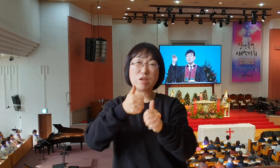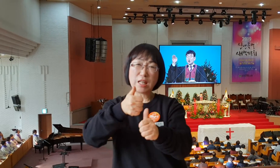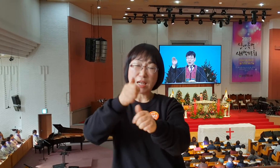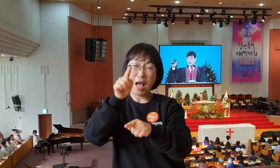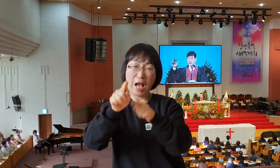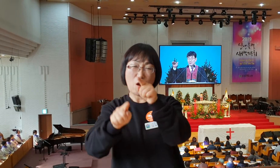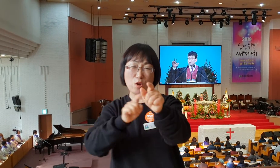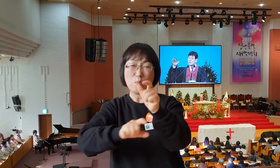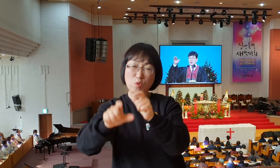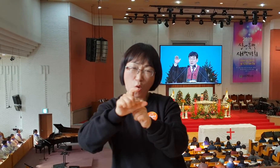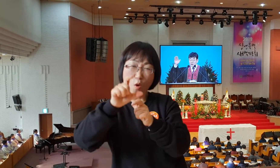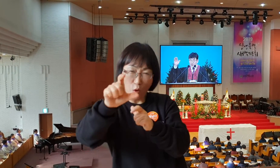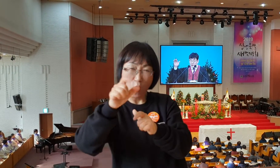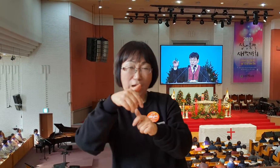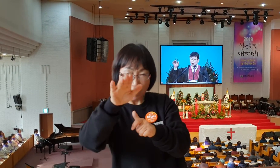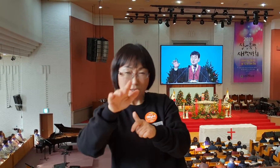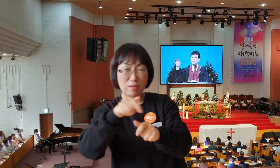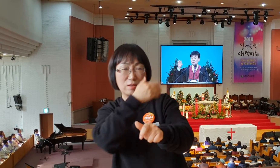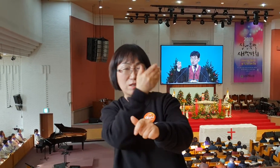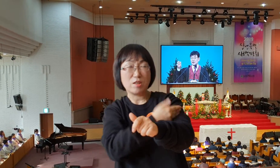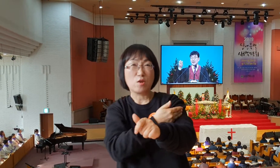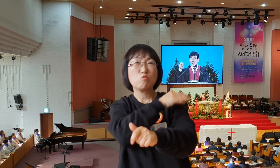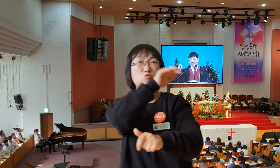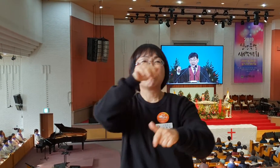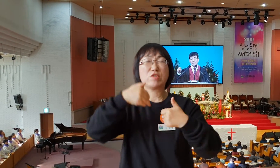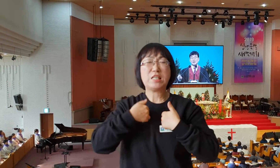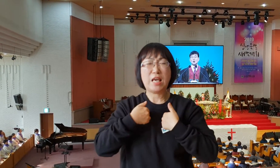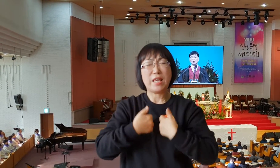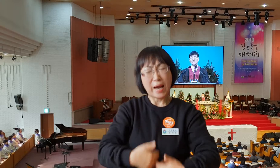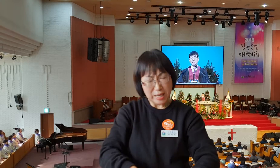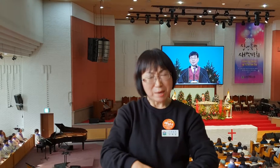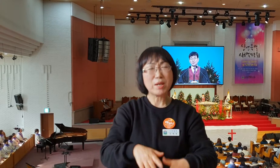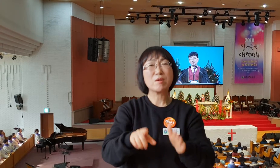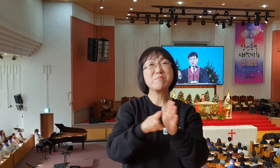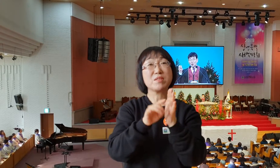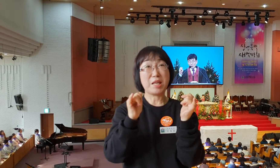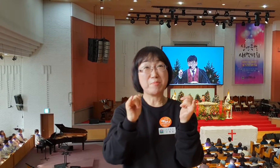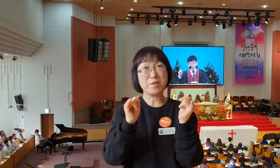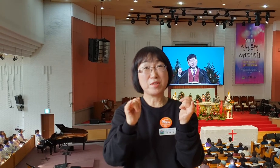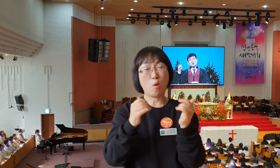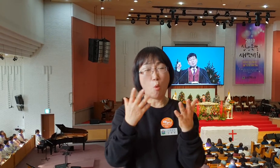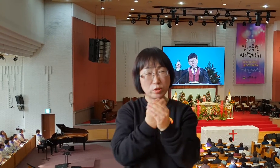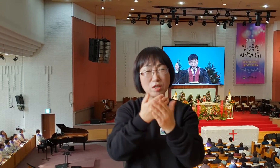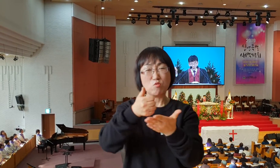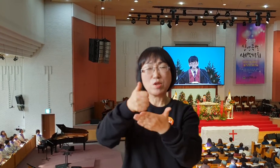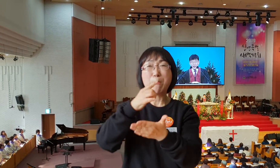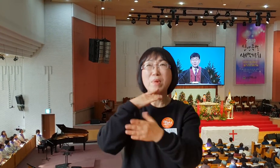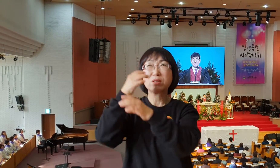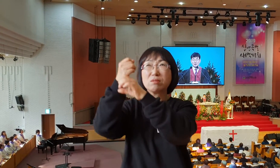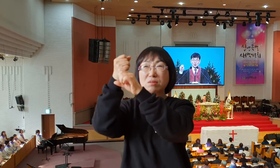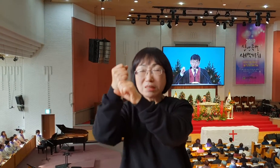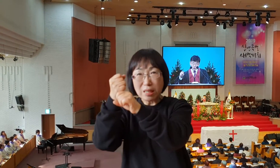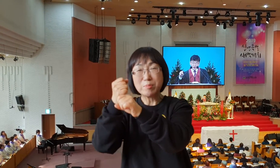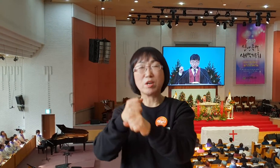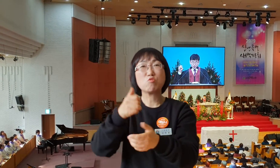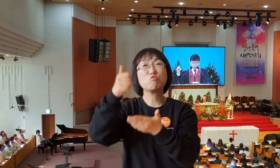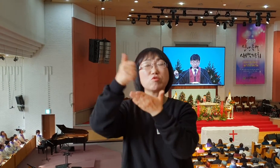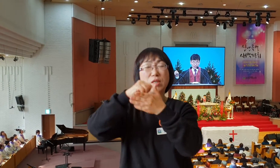한 걸음 더 가는데 그 능력은 우리의 약함이라고 믿는 사람들 온전히 줄임만 의지하며